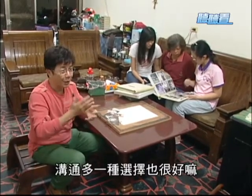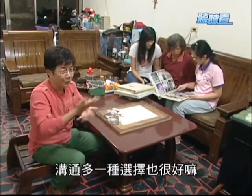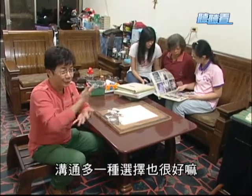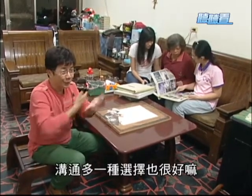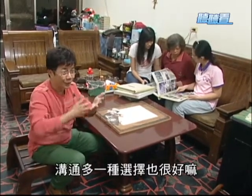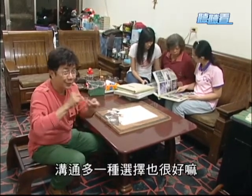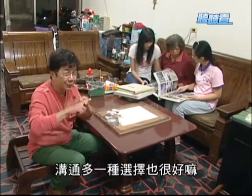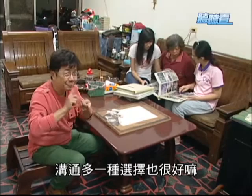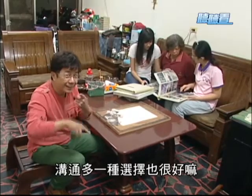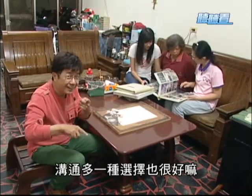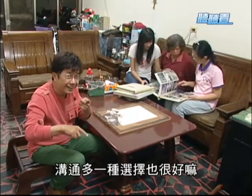选择也很好嘛。